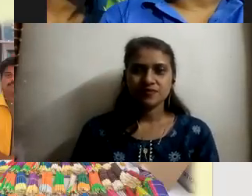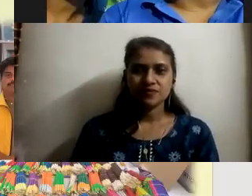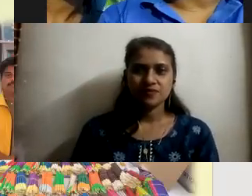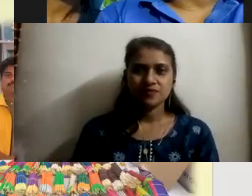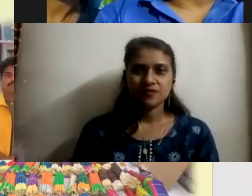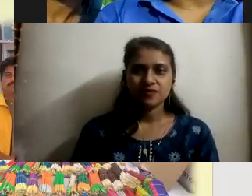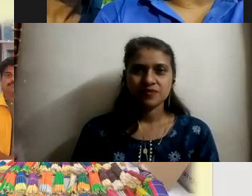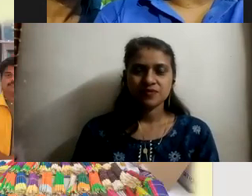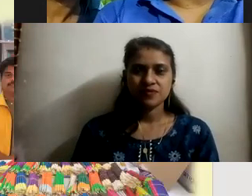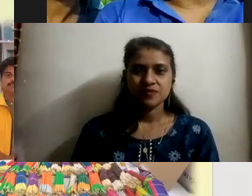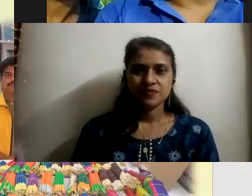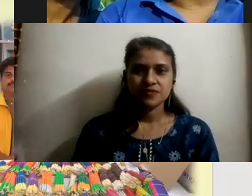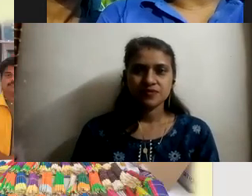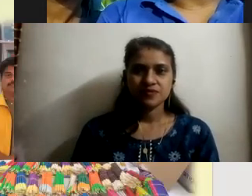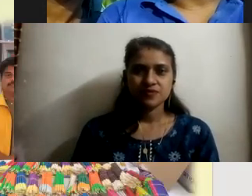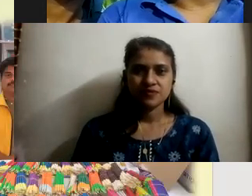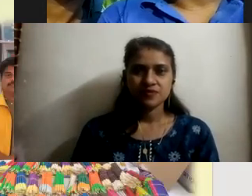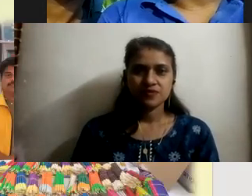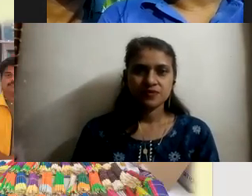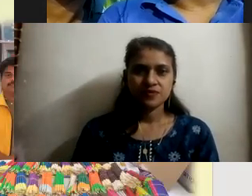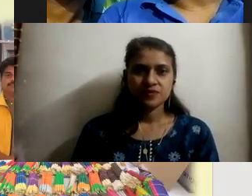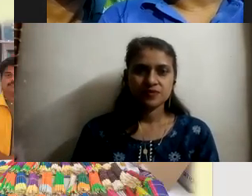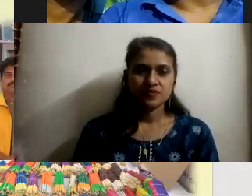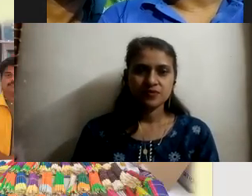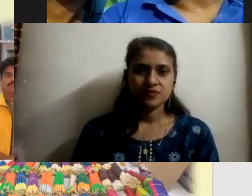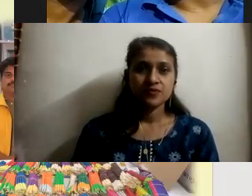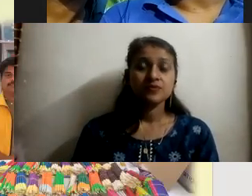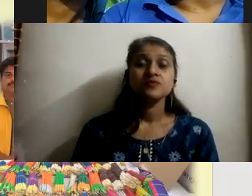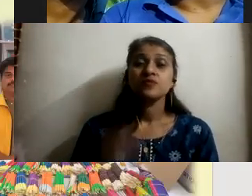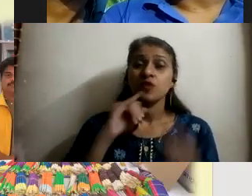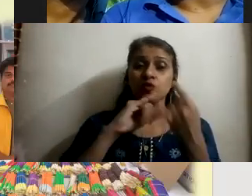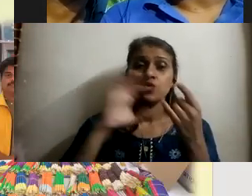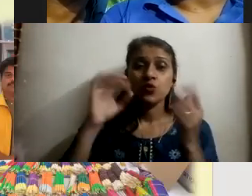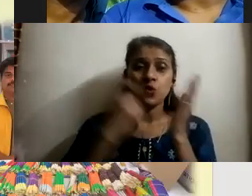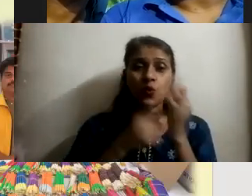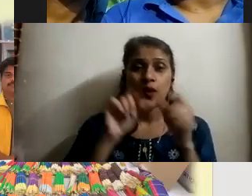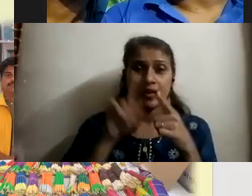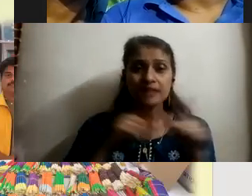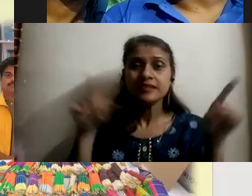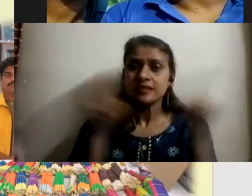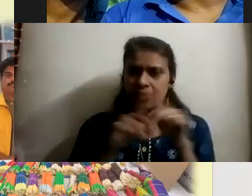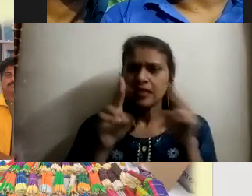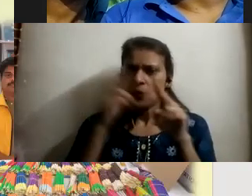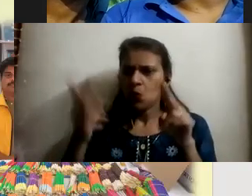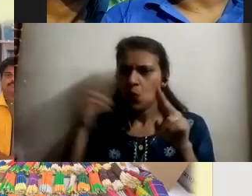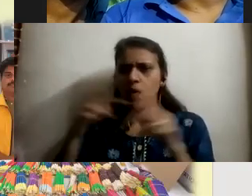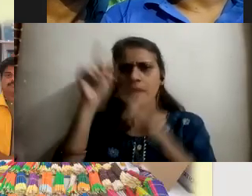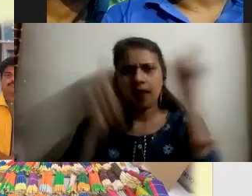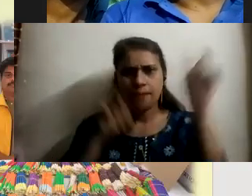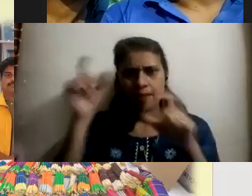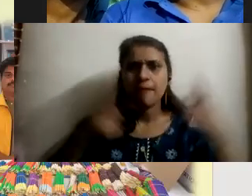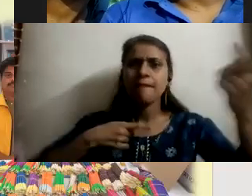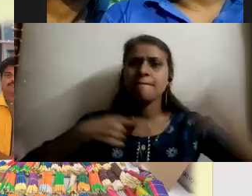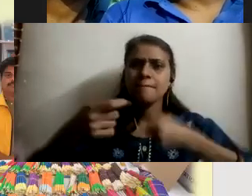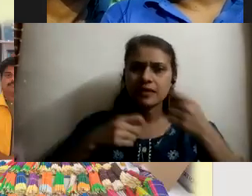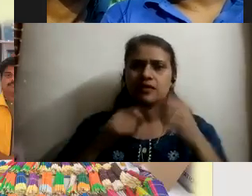सो सूरज जैसे और भी कई सारे एंटरप्रेनर्स हैं जो इस तरह के प्रोडक्ट्स या इस तरह के बिजनेस